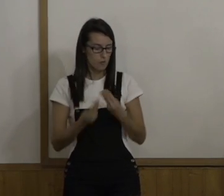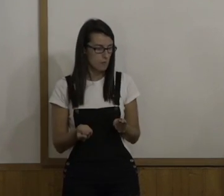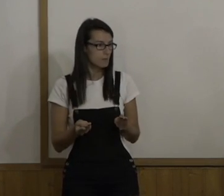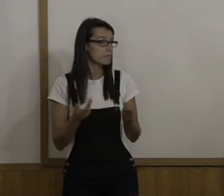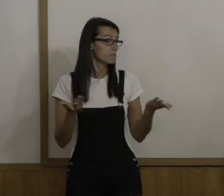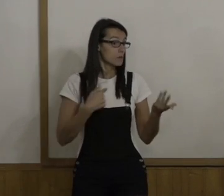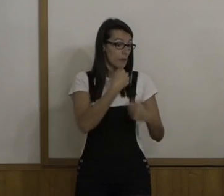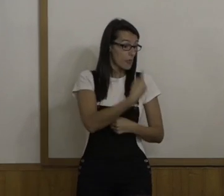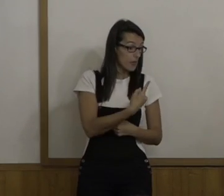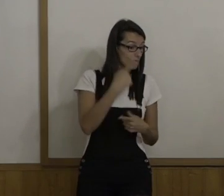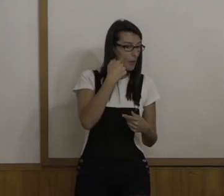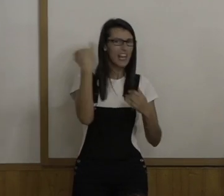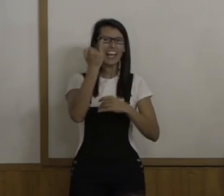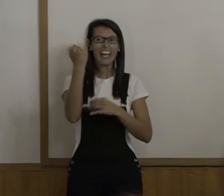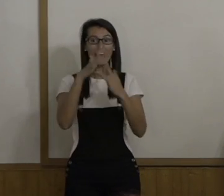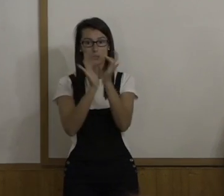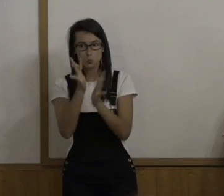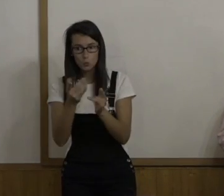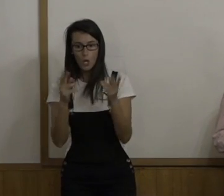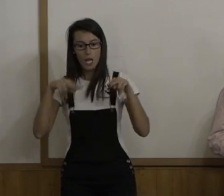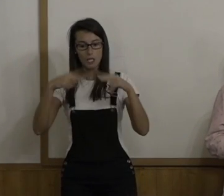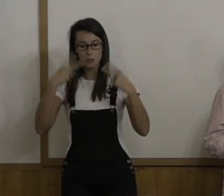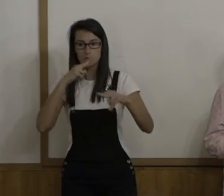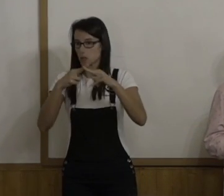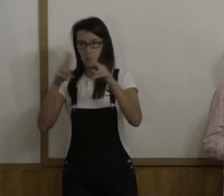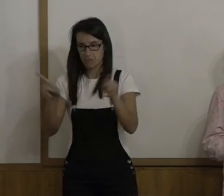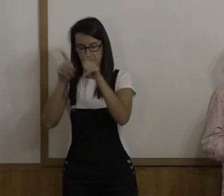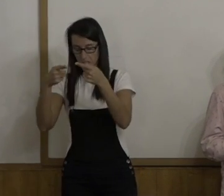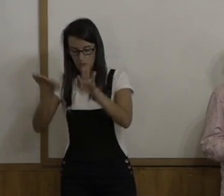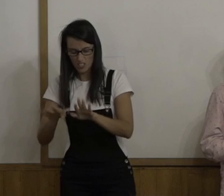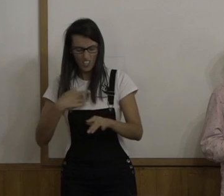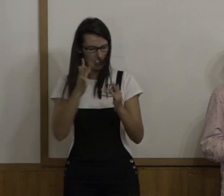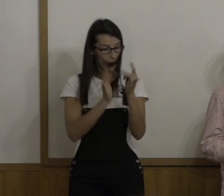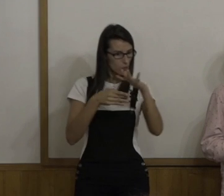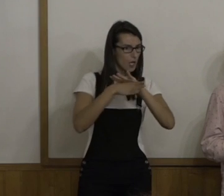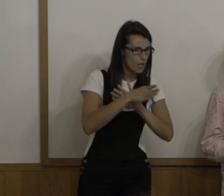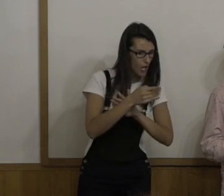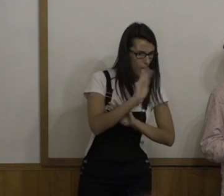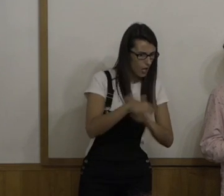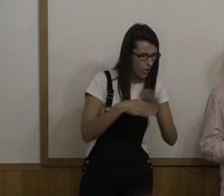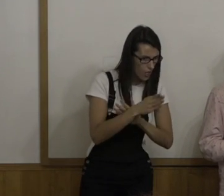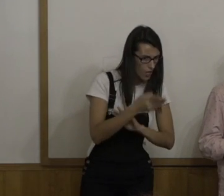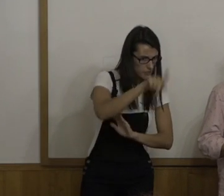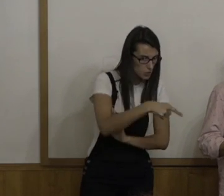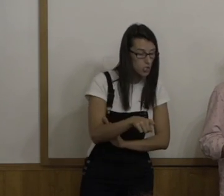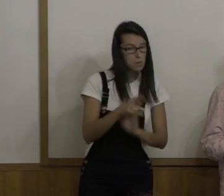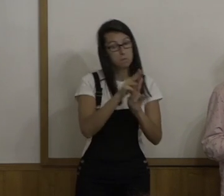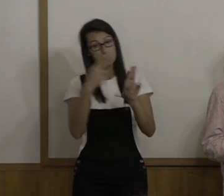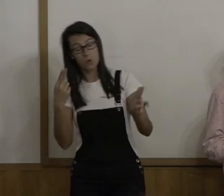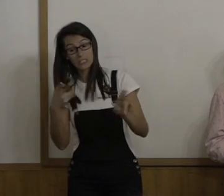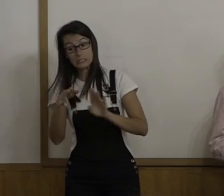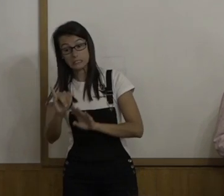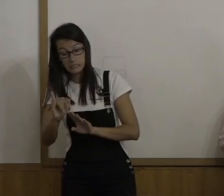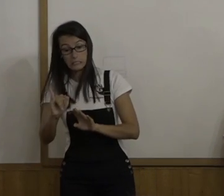le dijo, mira Jesús, quedamos en el restaurante no sé qué. Y le pregunta a Jesús, ¿es accesible? Y le dijo ella, sí, el menú